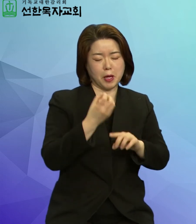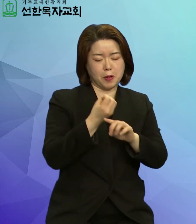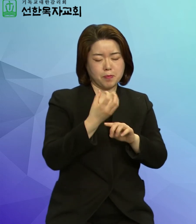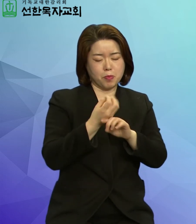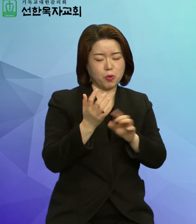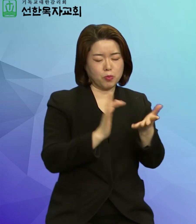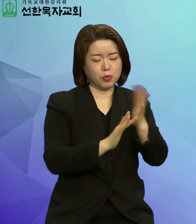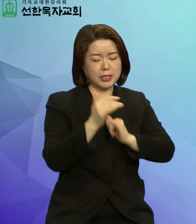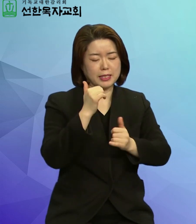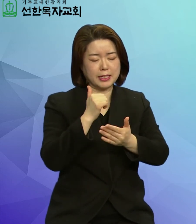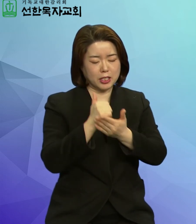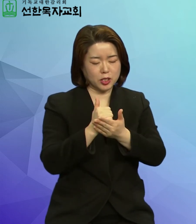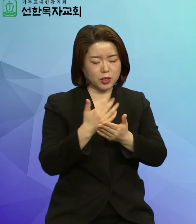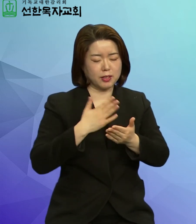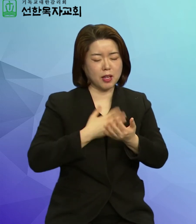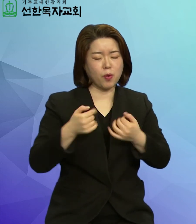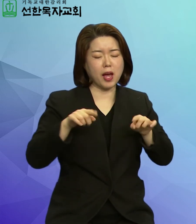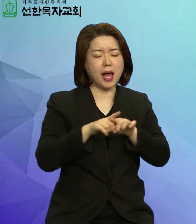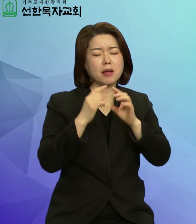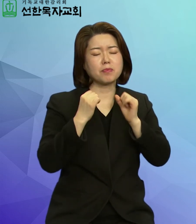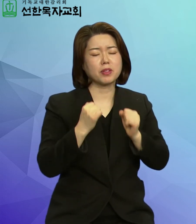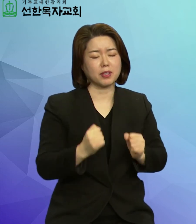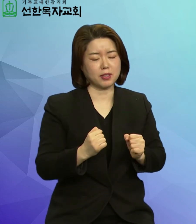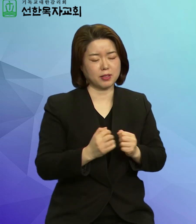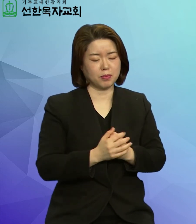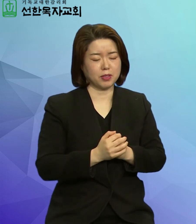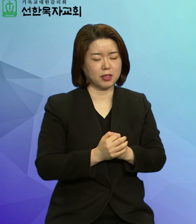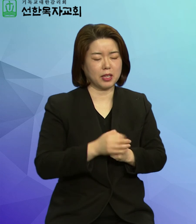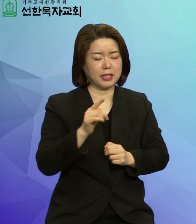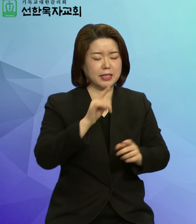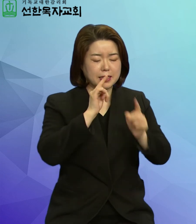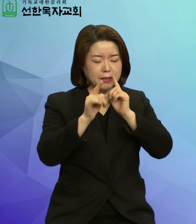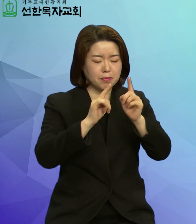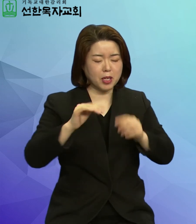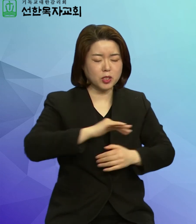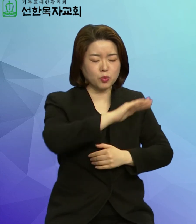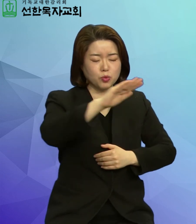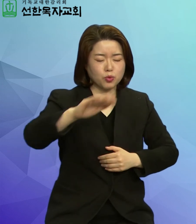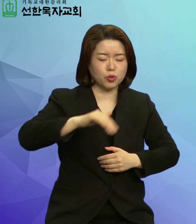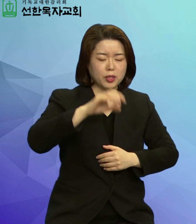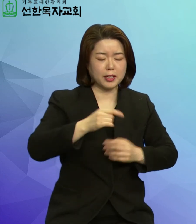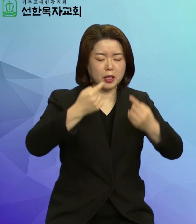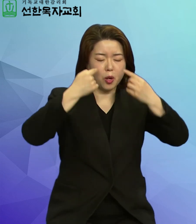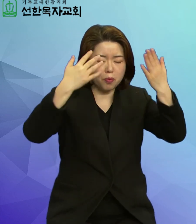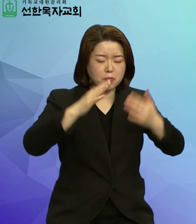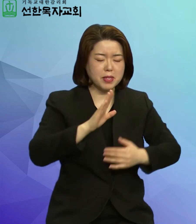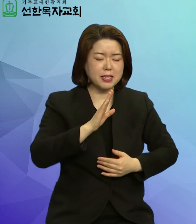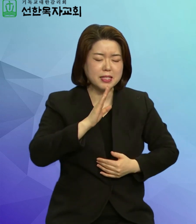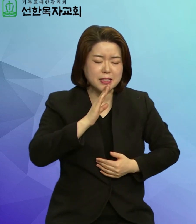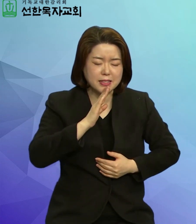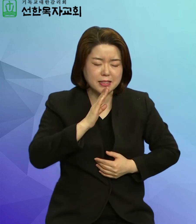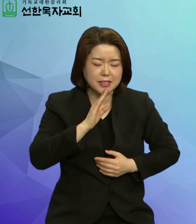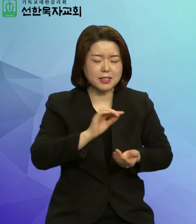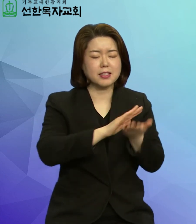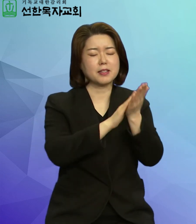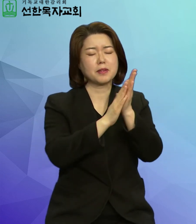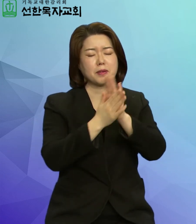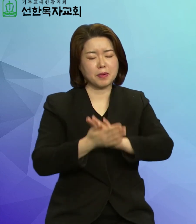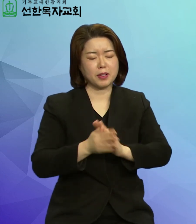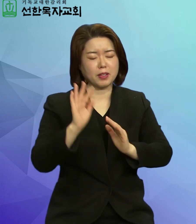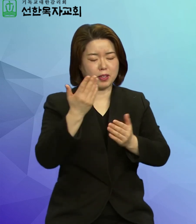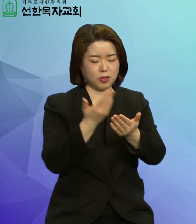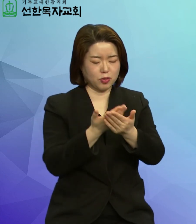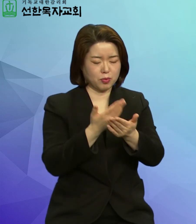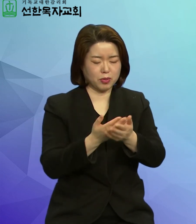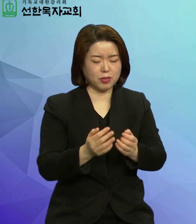보물이신 예수 그리스도께서 우리와 함께 계시니 주님, 이 말씀이 우리 가운데 분명한 실제가 되기를